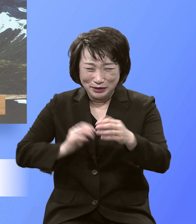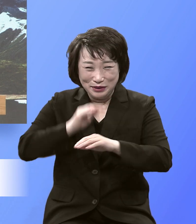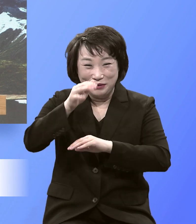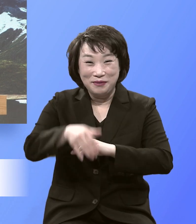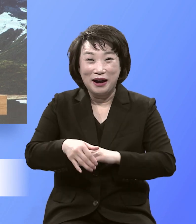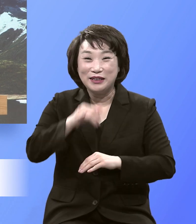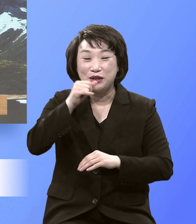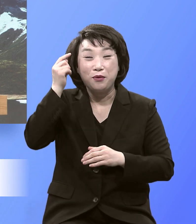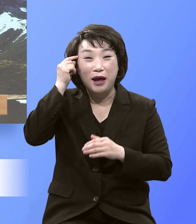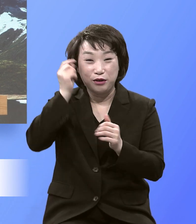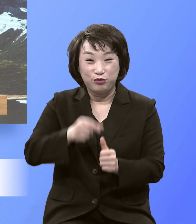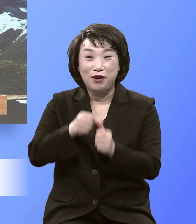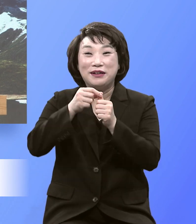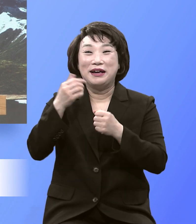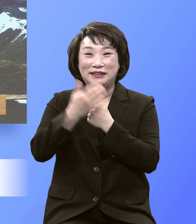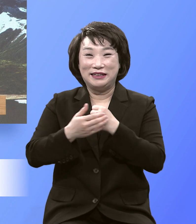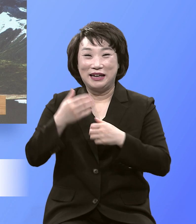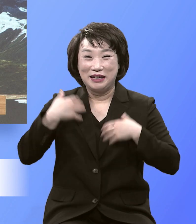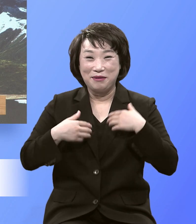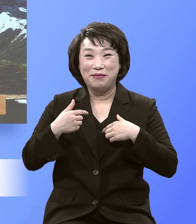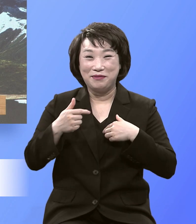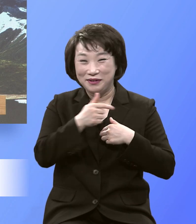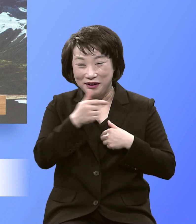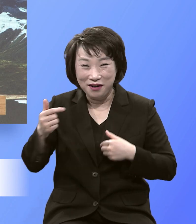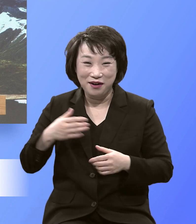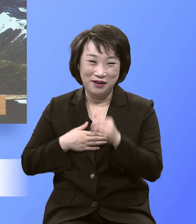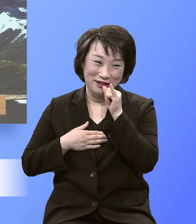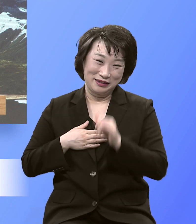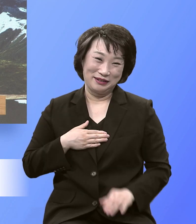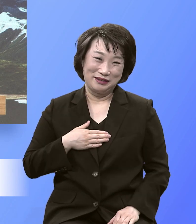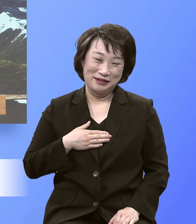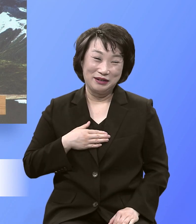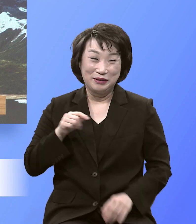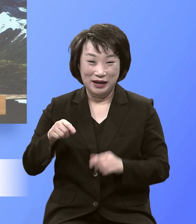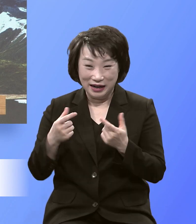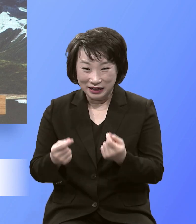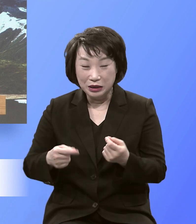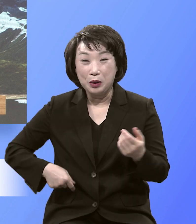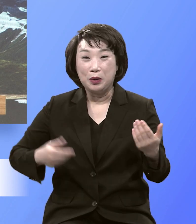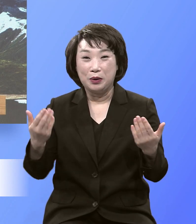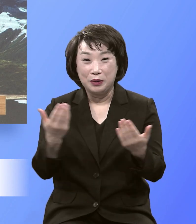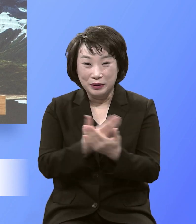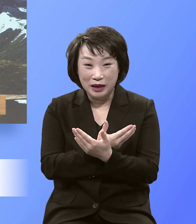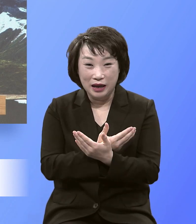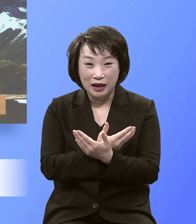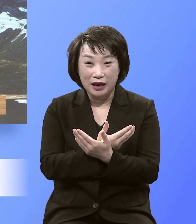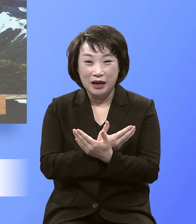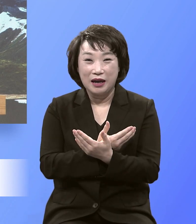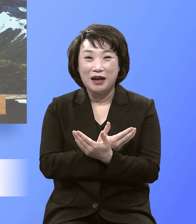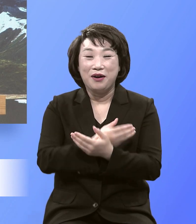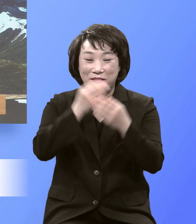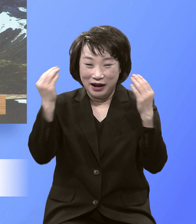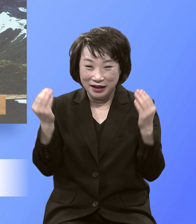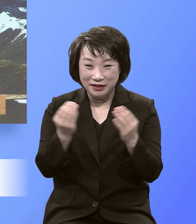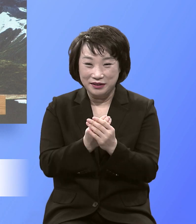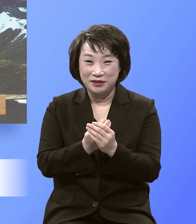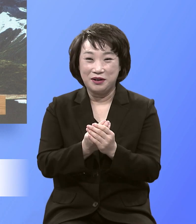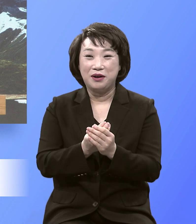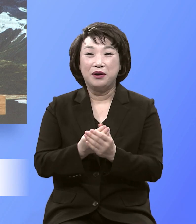구원의 은혜의 기쁨이 넘치지 않냐 이 말이야. 이런 회개에